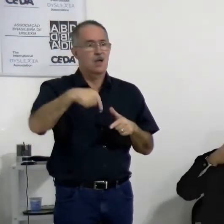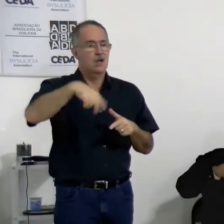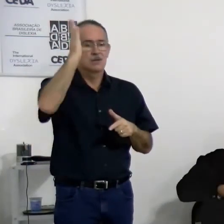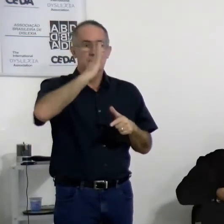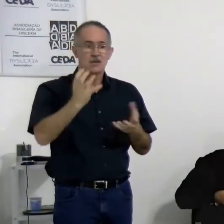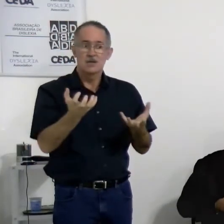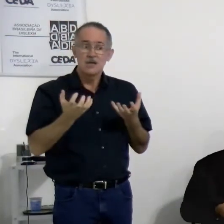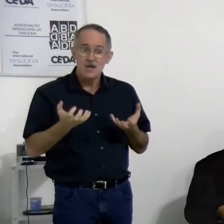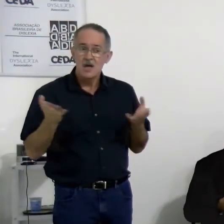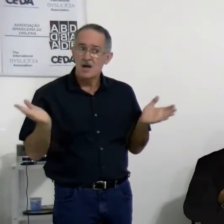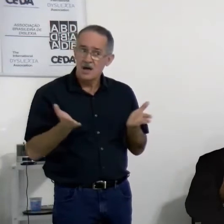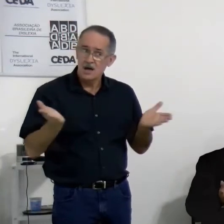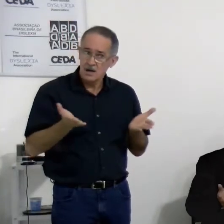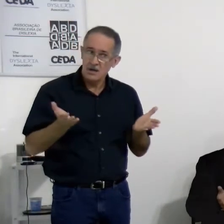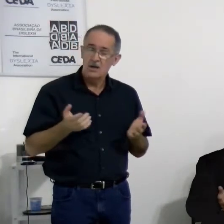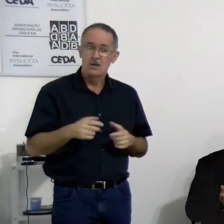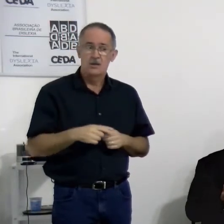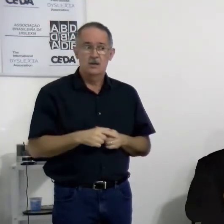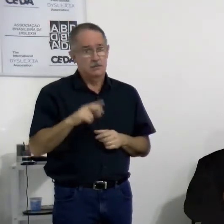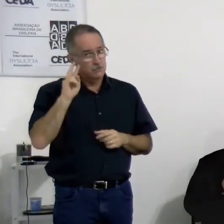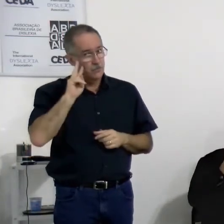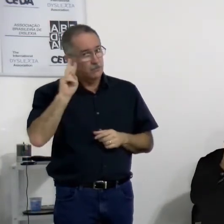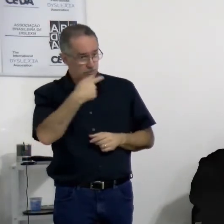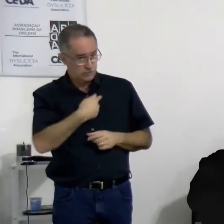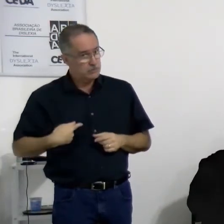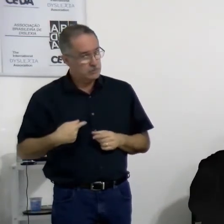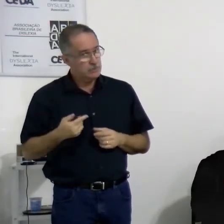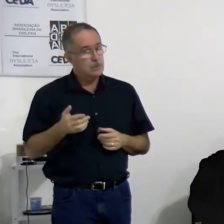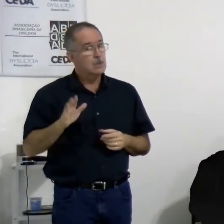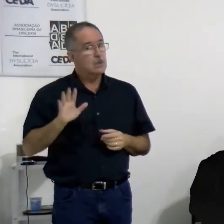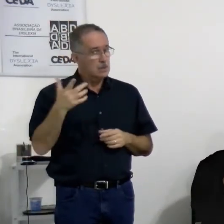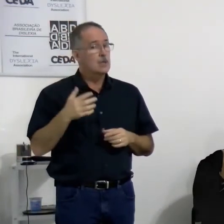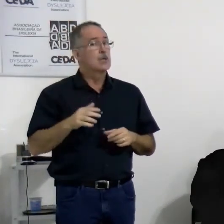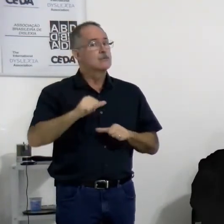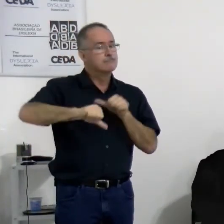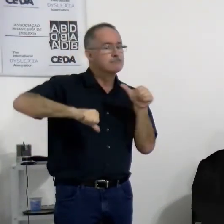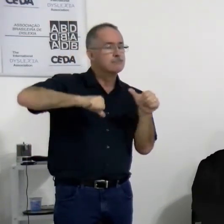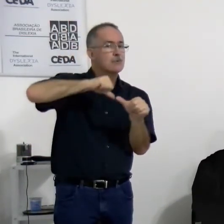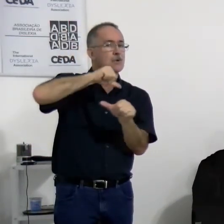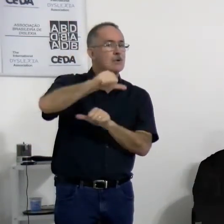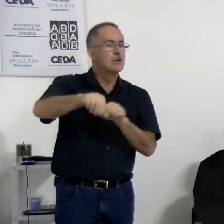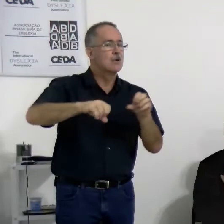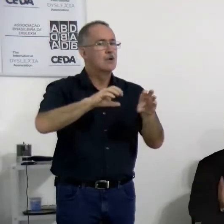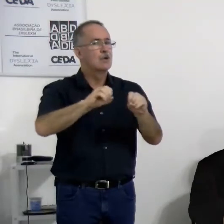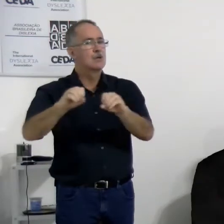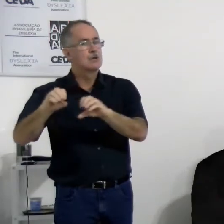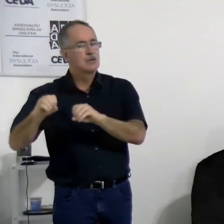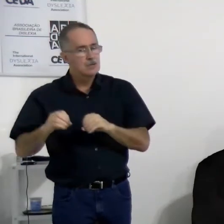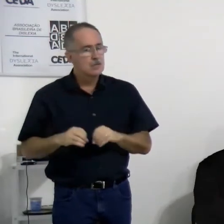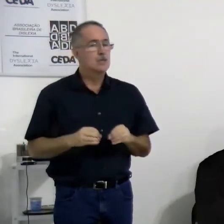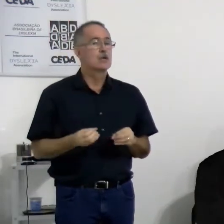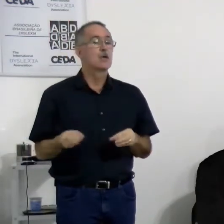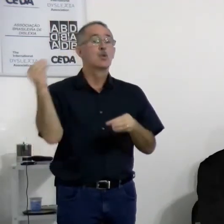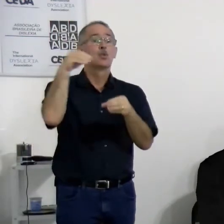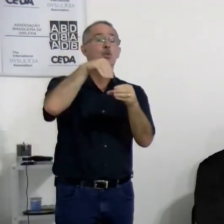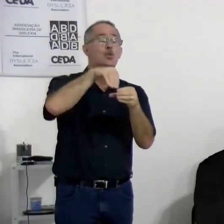quer agora, vamos ver se eles fazem, né? Realmente mudar a educação introduzindo fônico, isso para nós